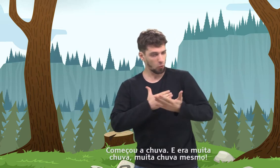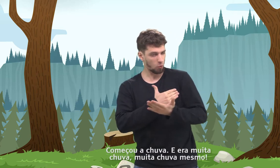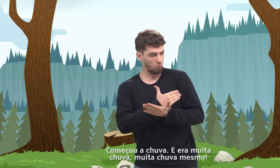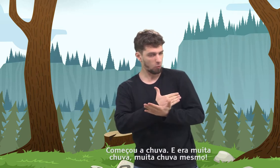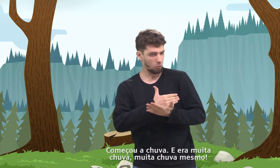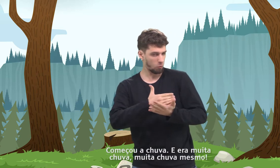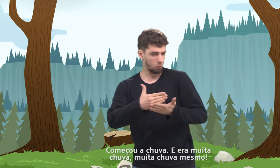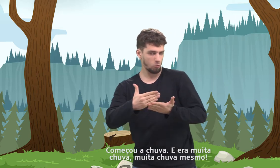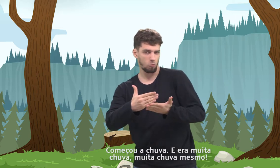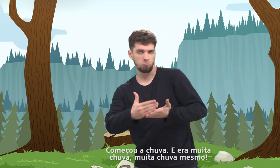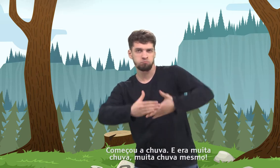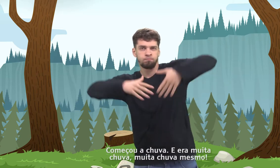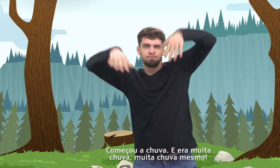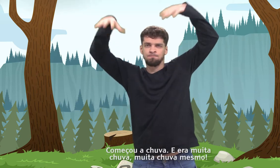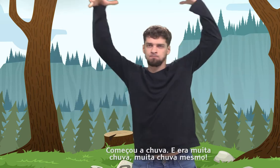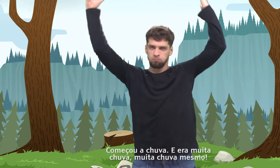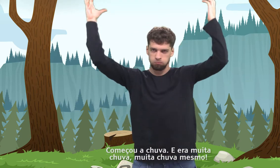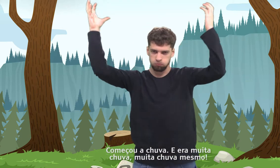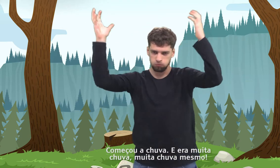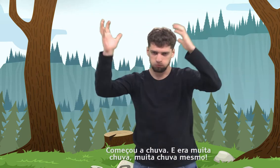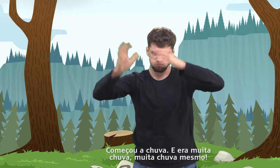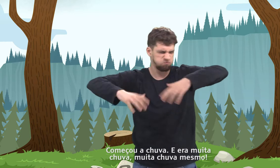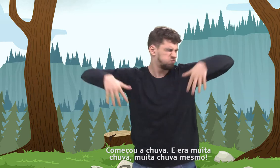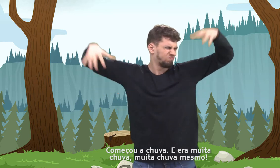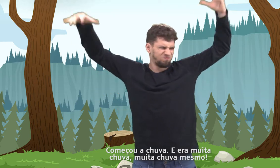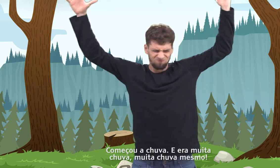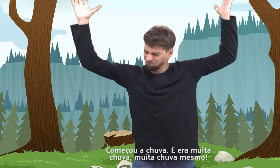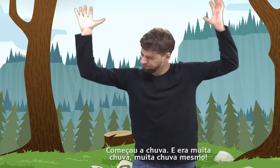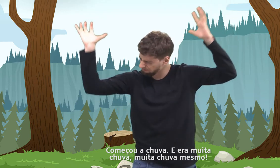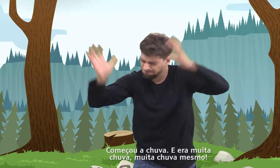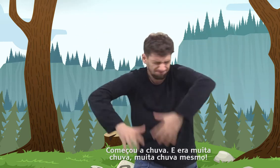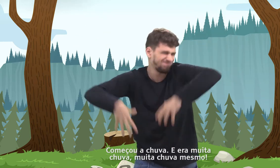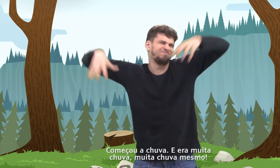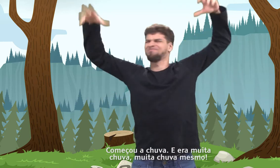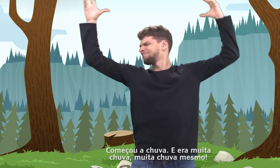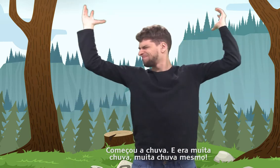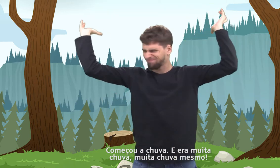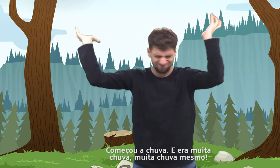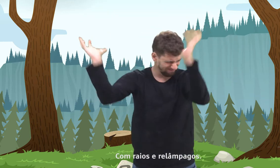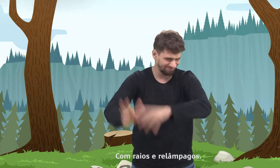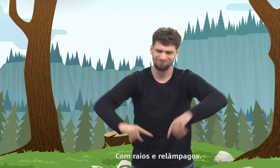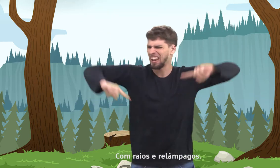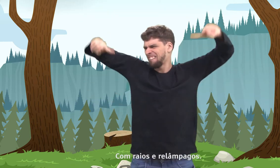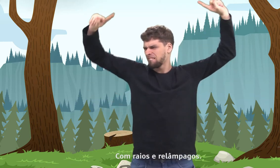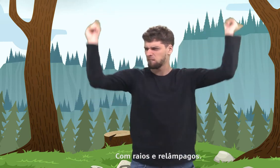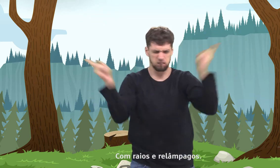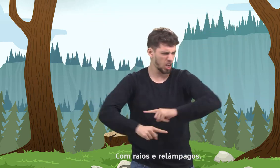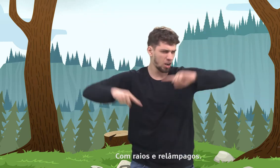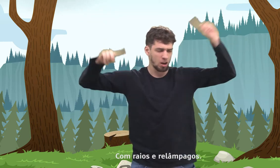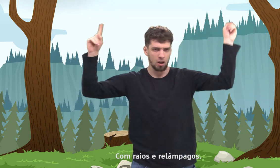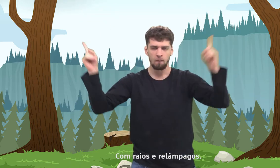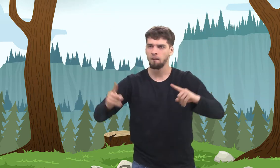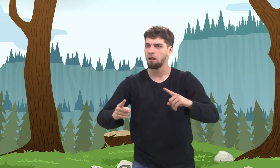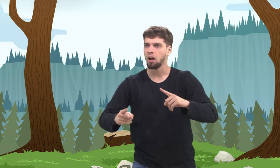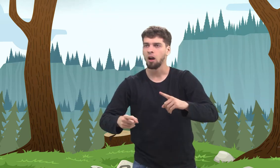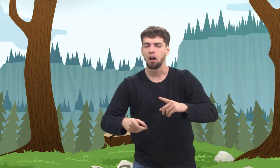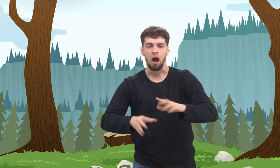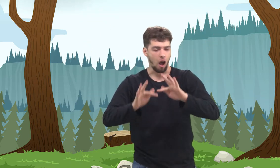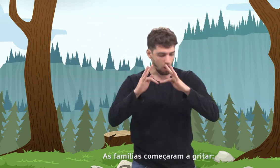começou a chuva e era muita chuva muita chuva mesmo com raios e relâmpagos as